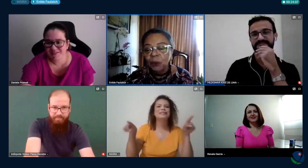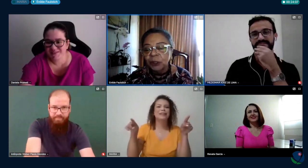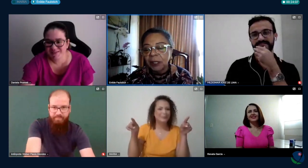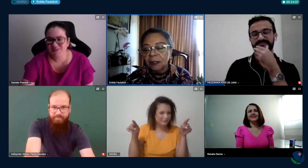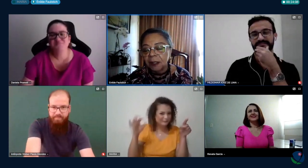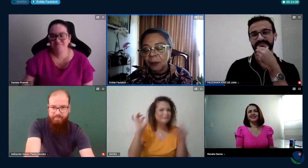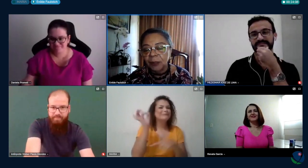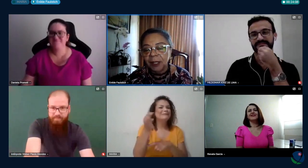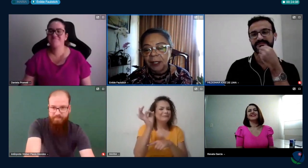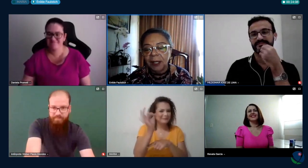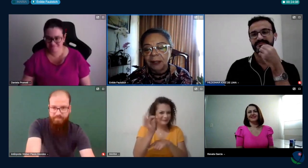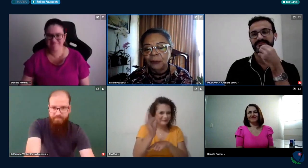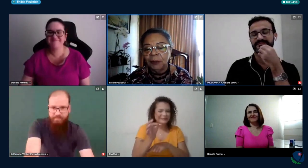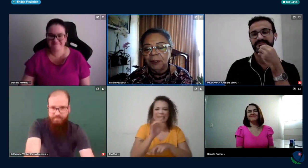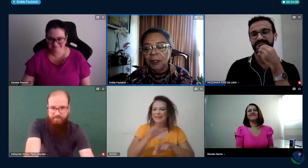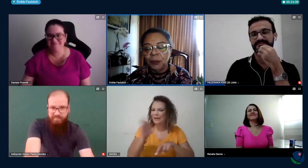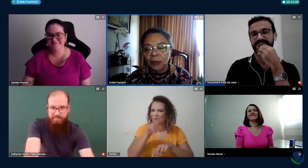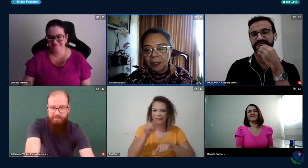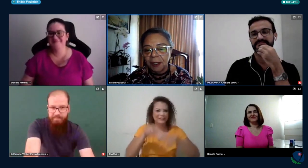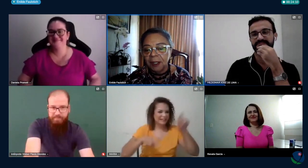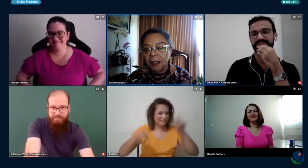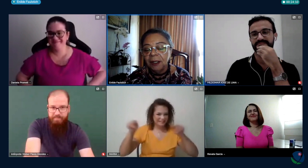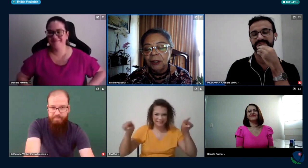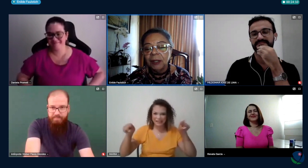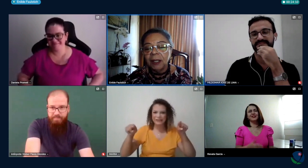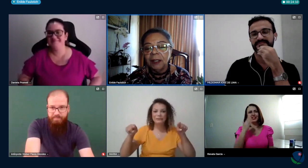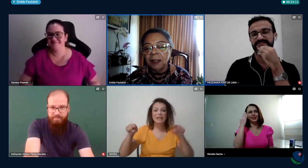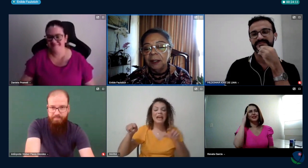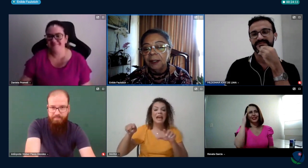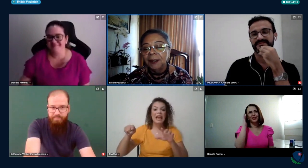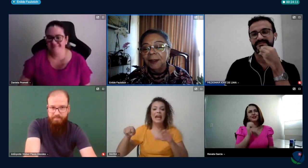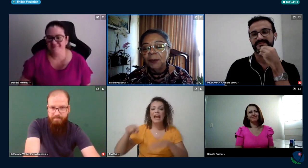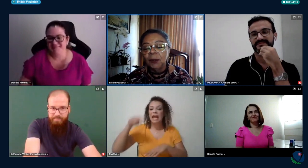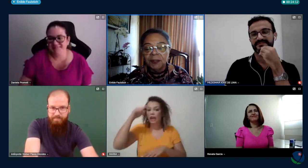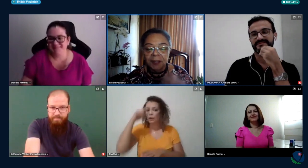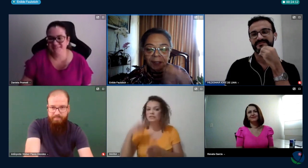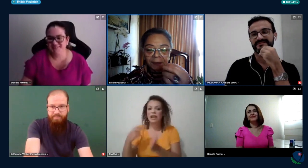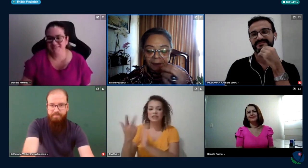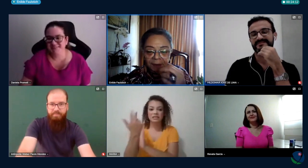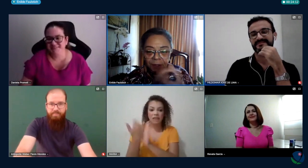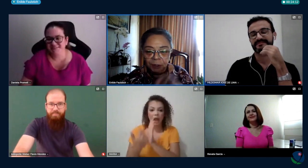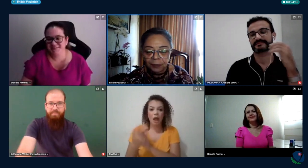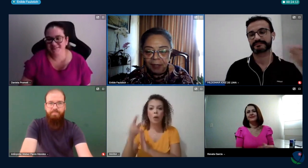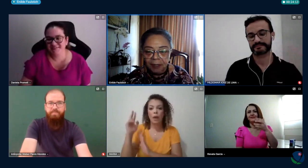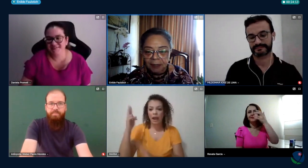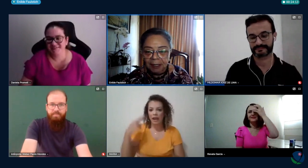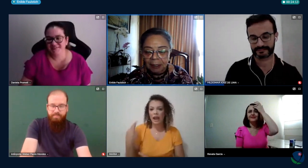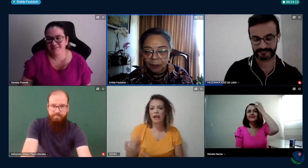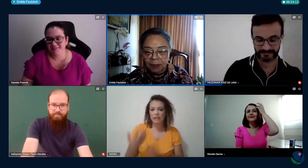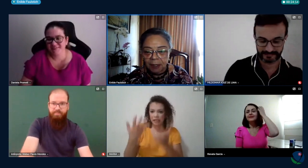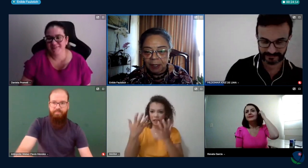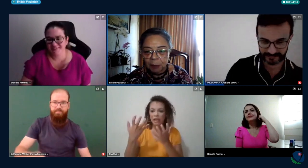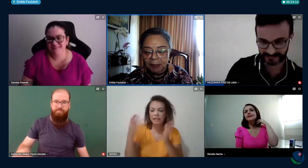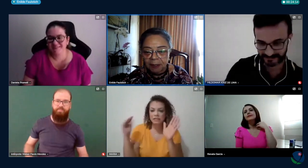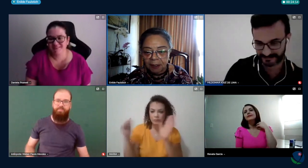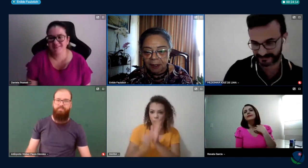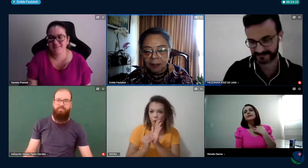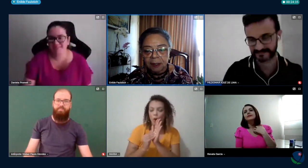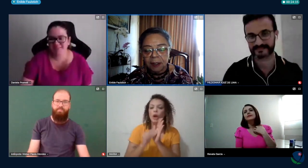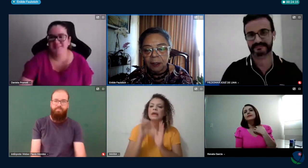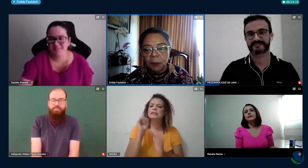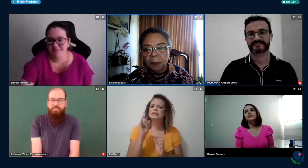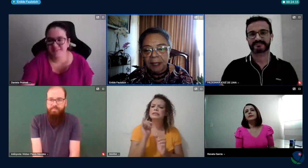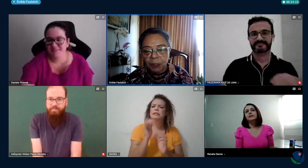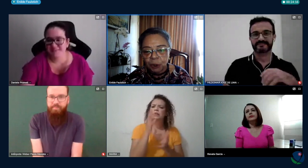aí, a ilustração que a Renata quis fazer estaria Se estivesse na língua de sinais